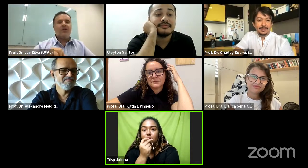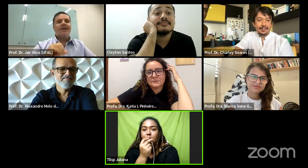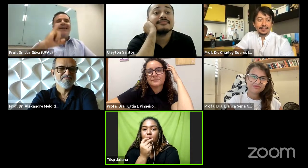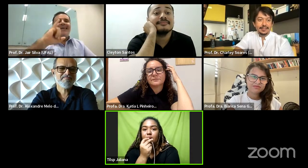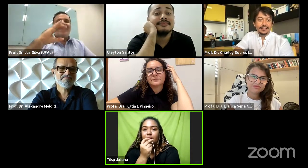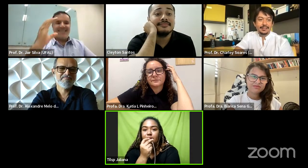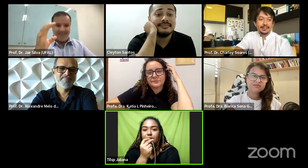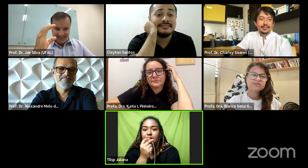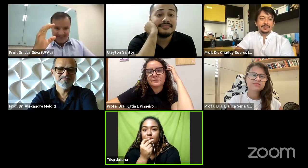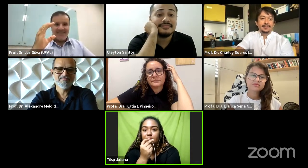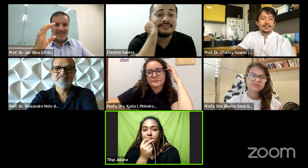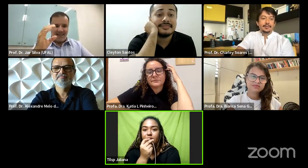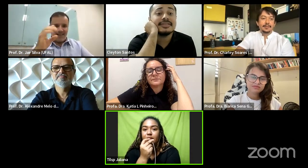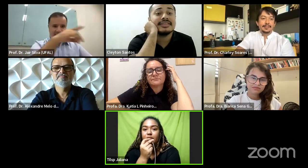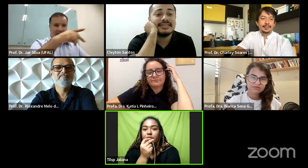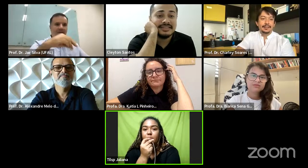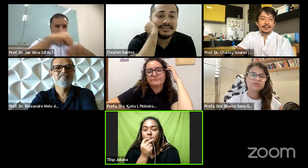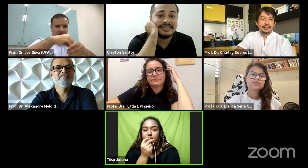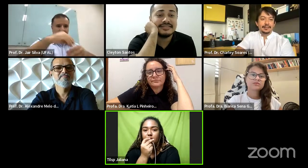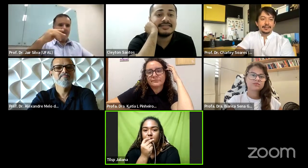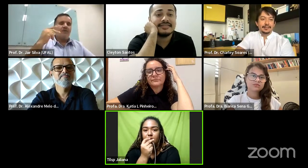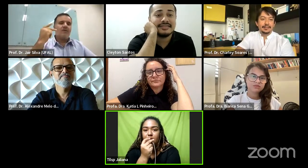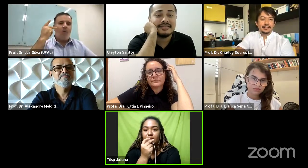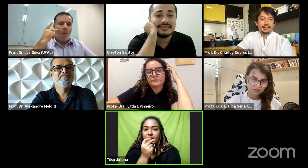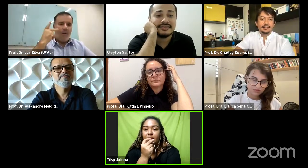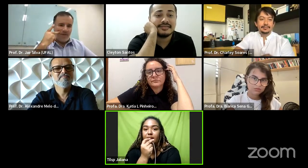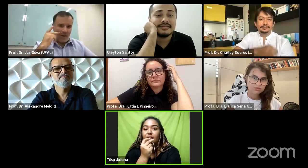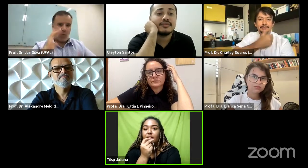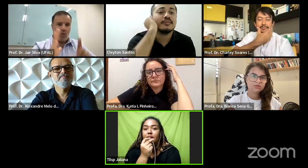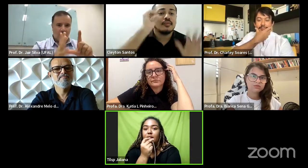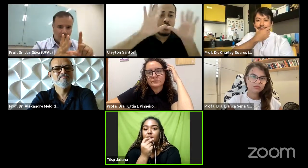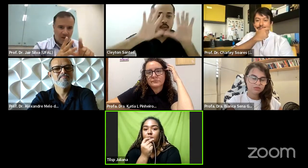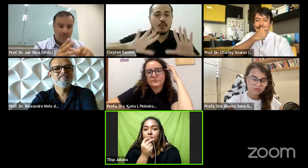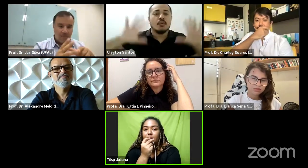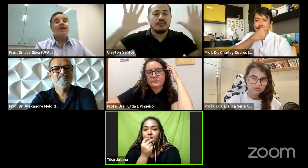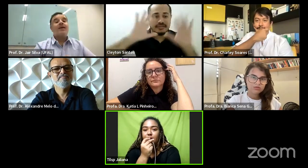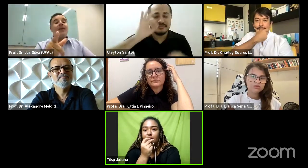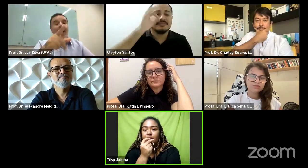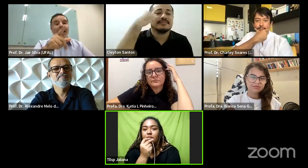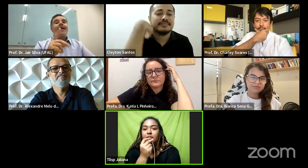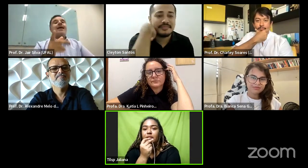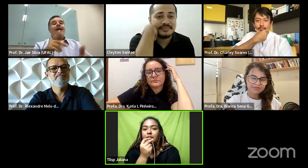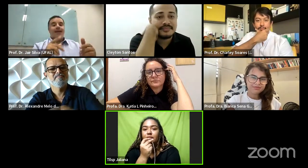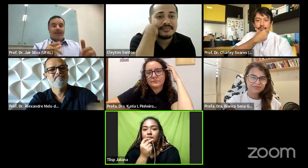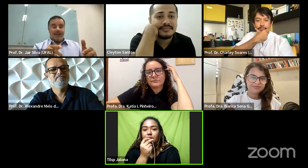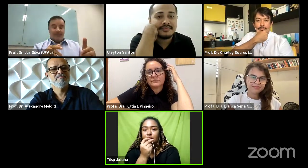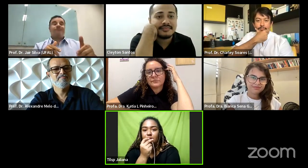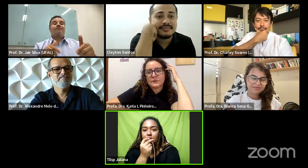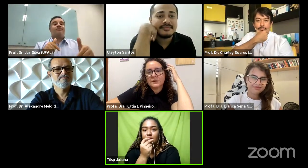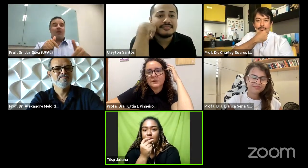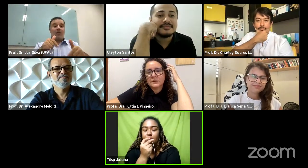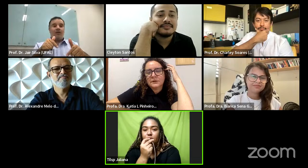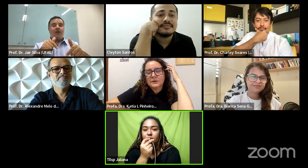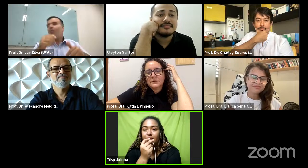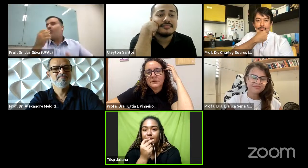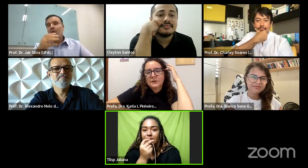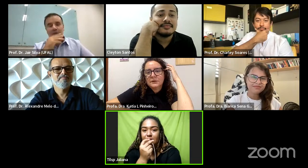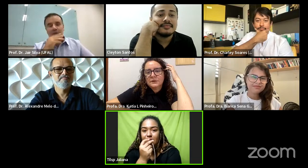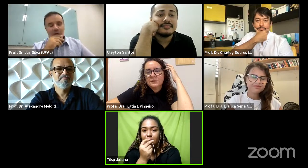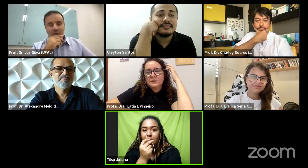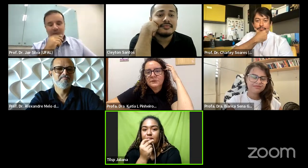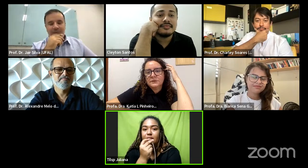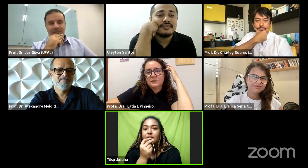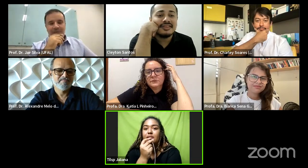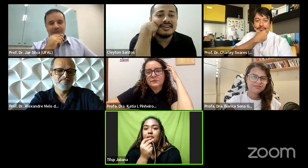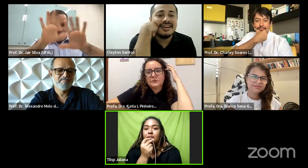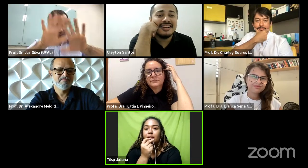fez coisas muito importantes, Cleiton. Você foi um bolsista, né? Do mestrado, sim. É professor de